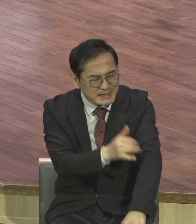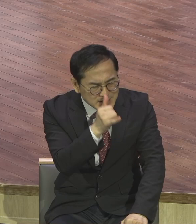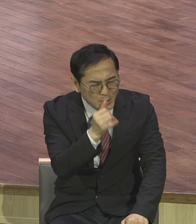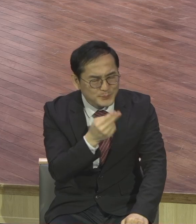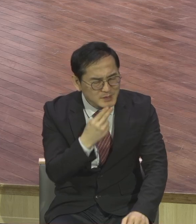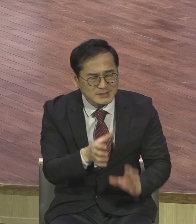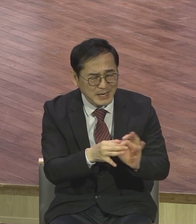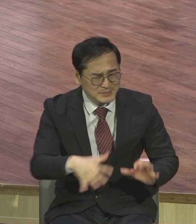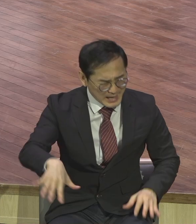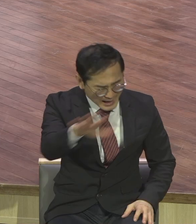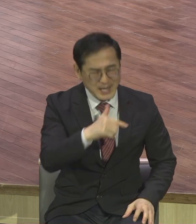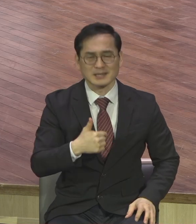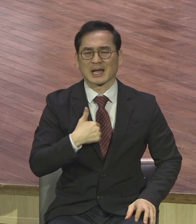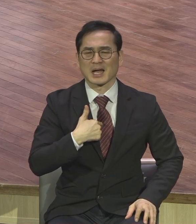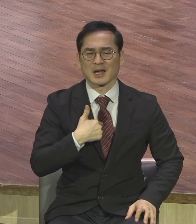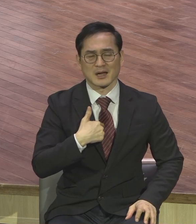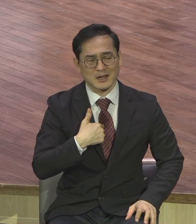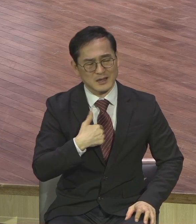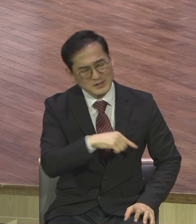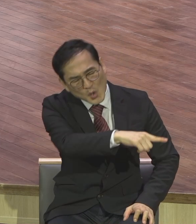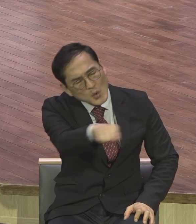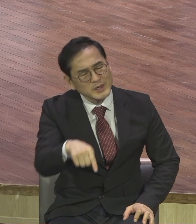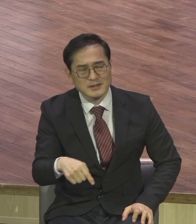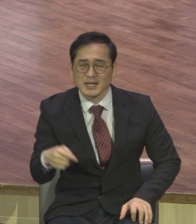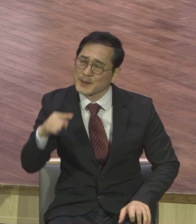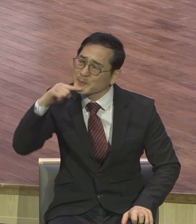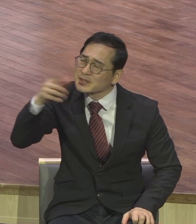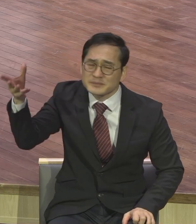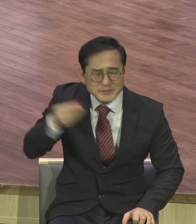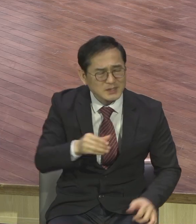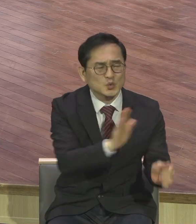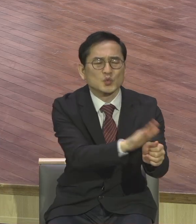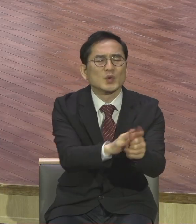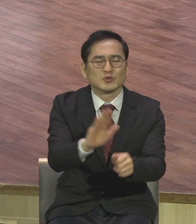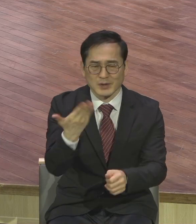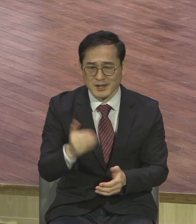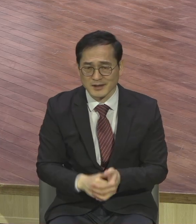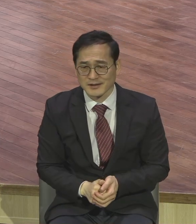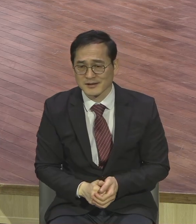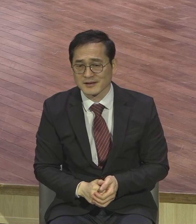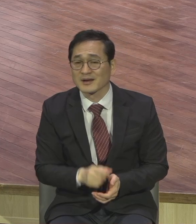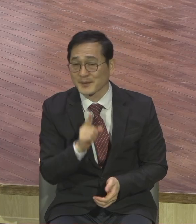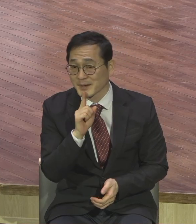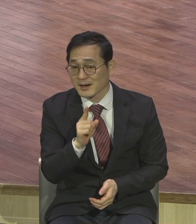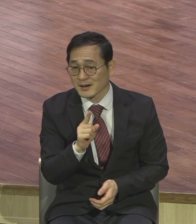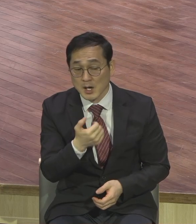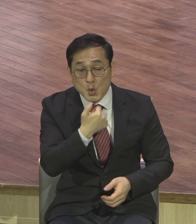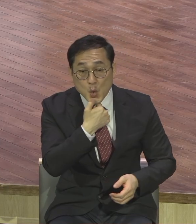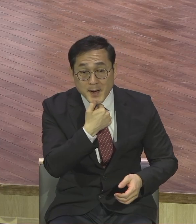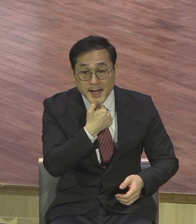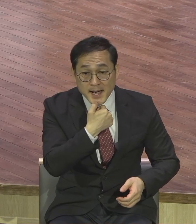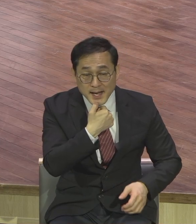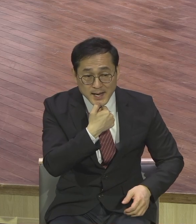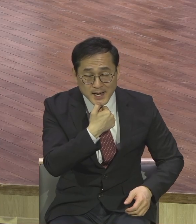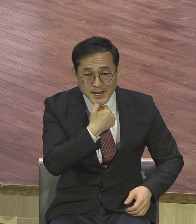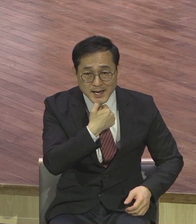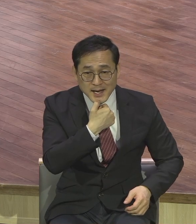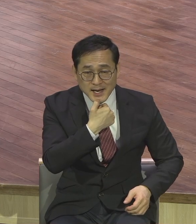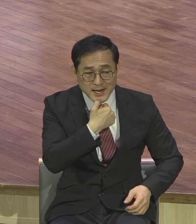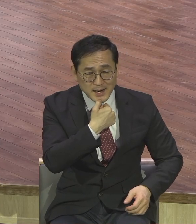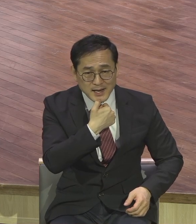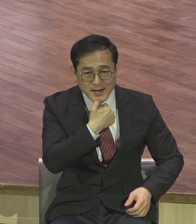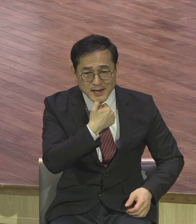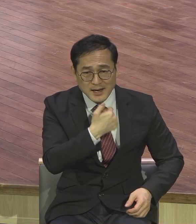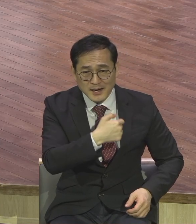빚진 자라고 이렇게 표현하고 있습니다. 당시 로마가 정치적으로 세계를 지배하고 있었지만 문화적으로는 헬란 문화에